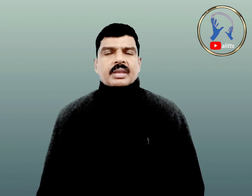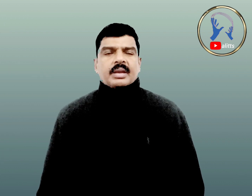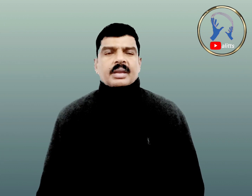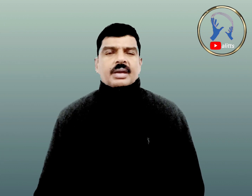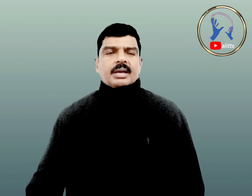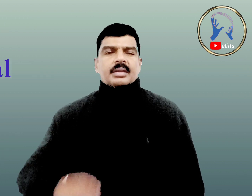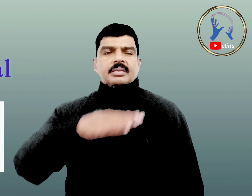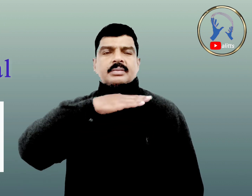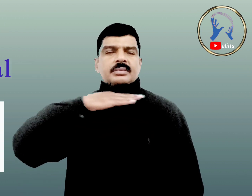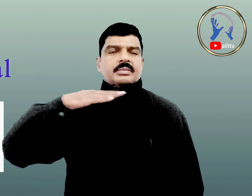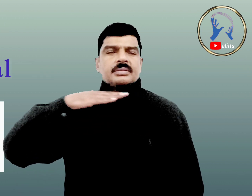حلال،